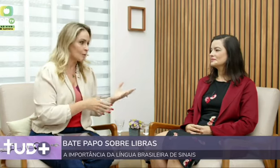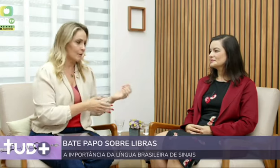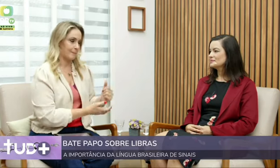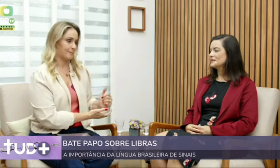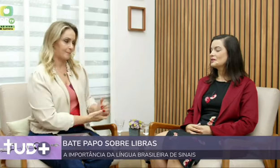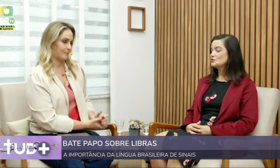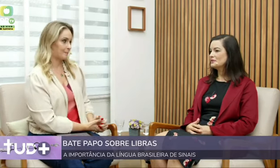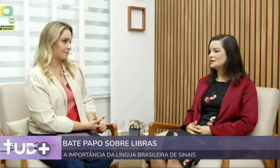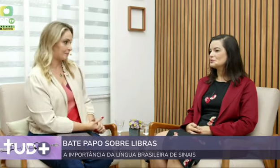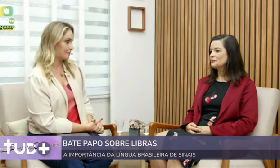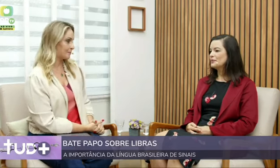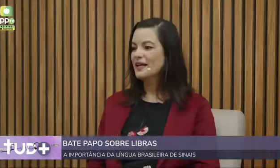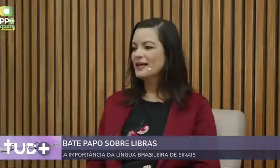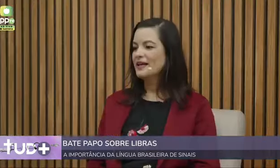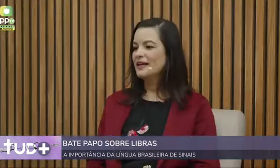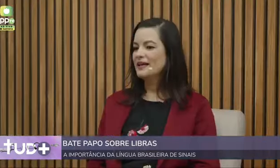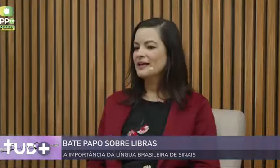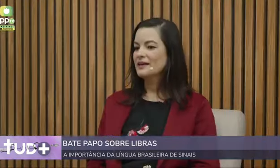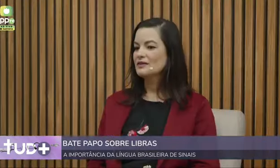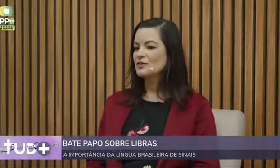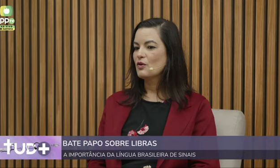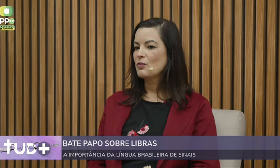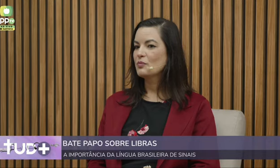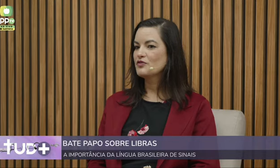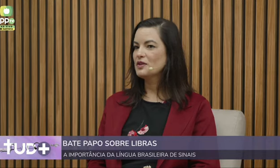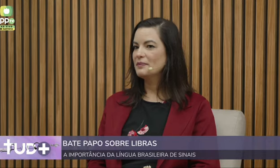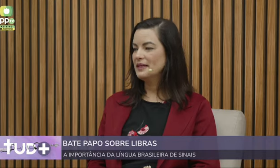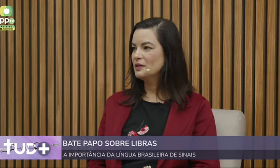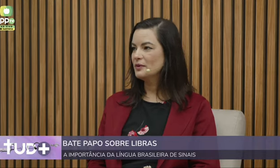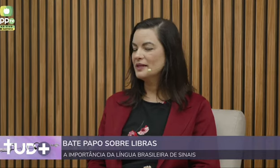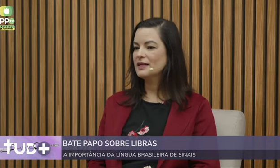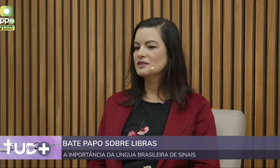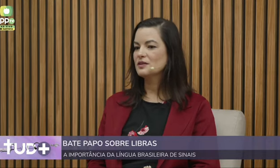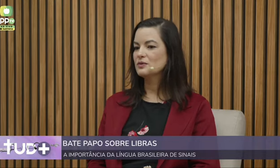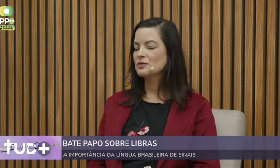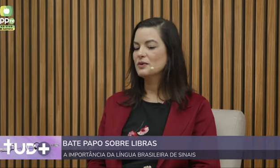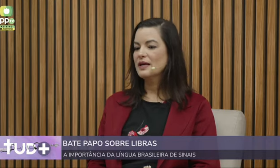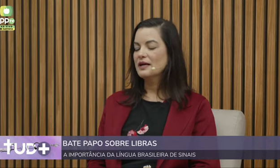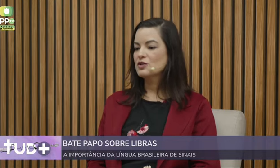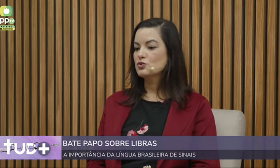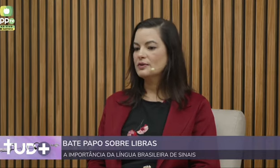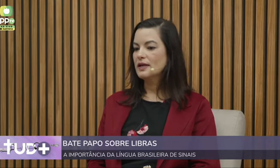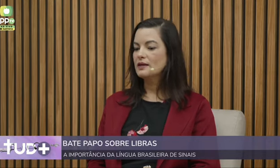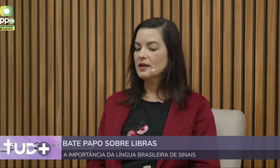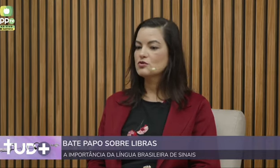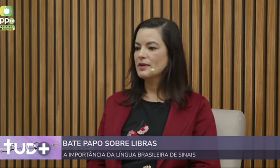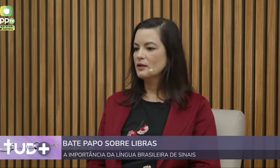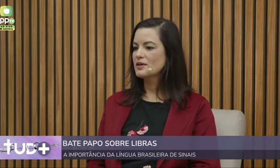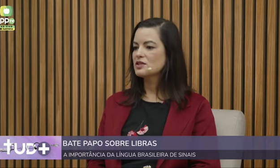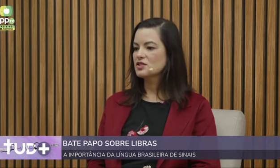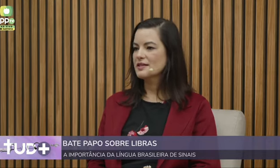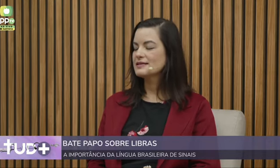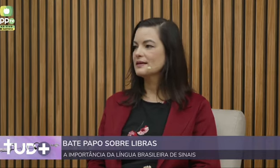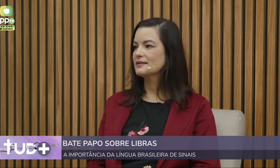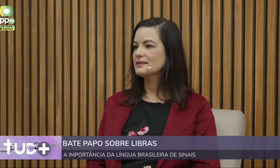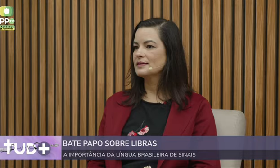Como é? Isso mesmo. Como professora bilíngue, né, eu tenho estudado bastante